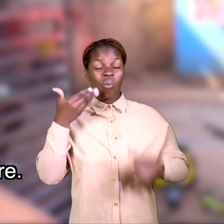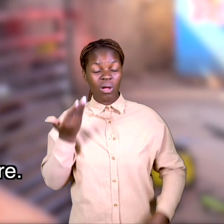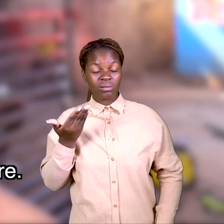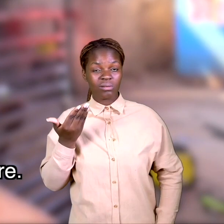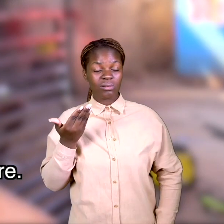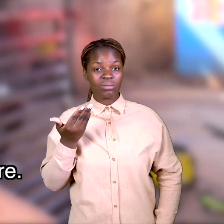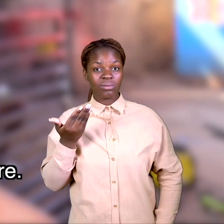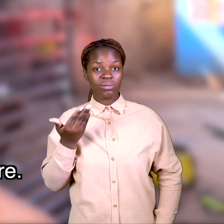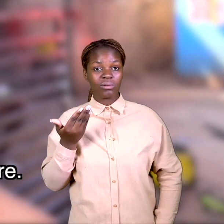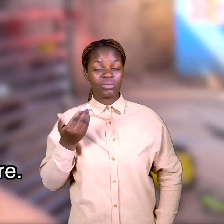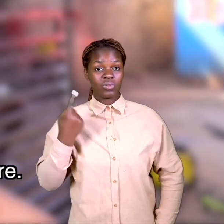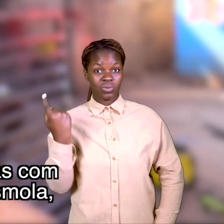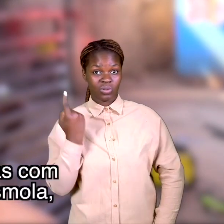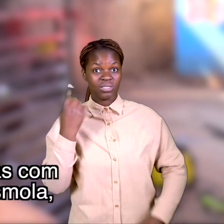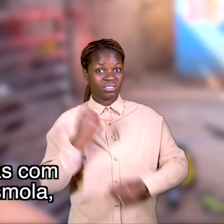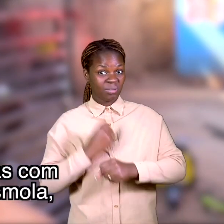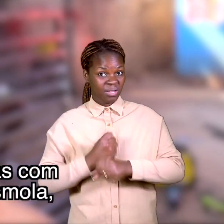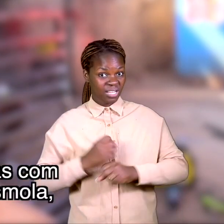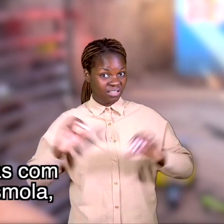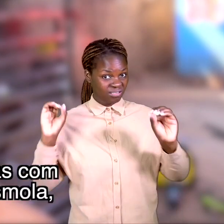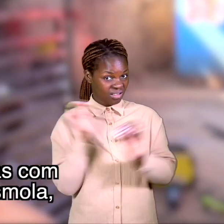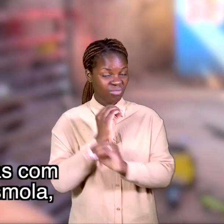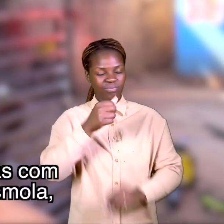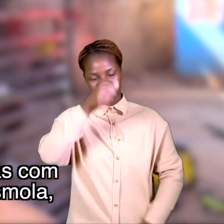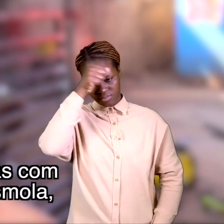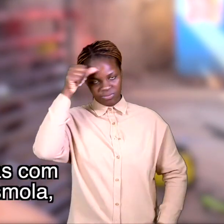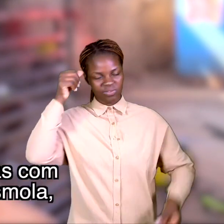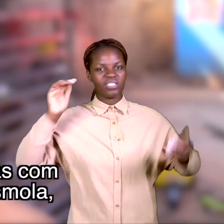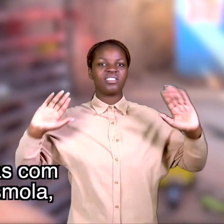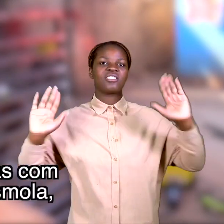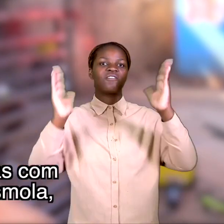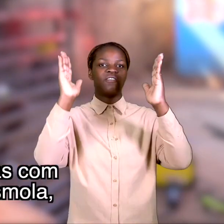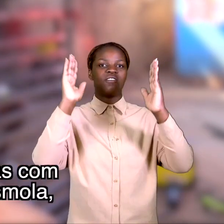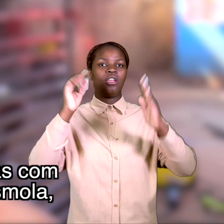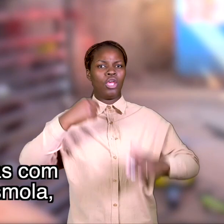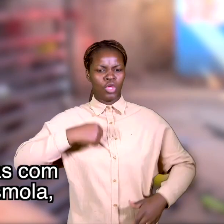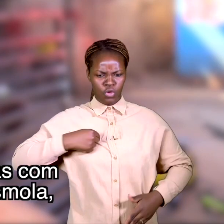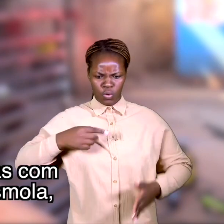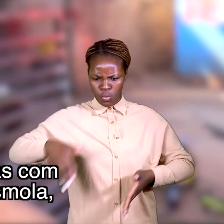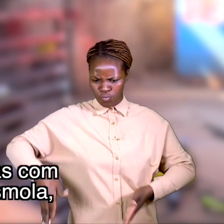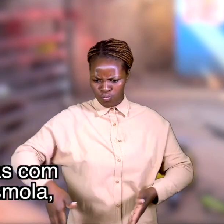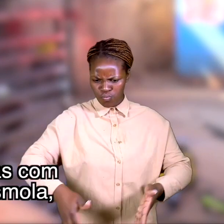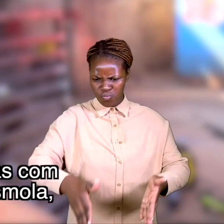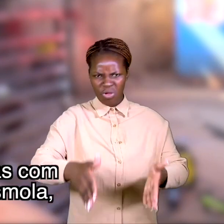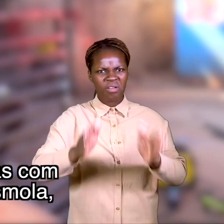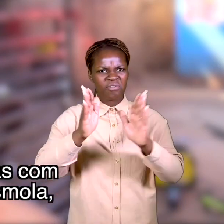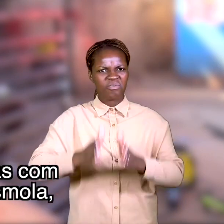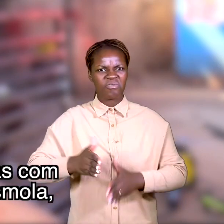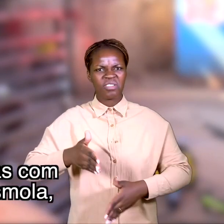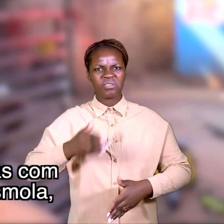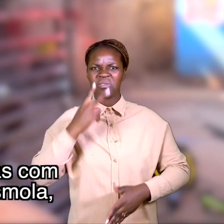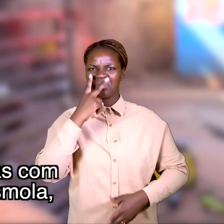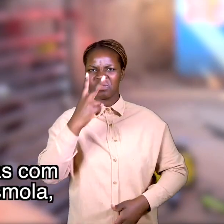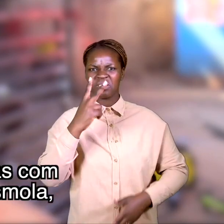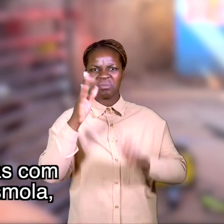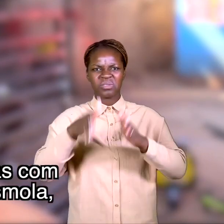praticamente o que ela vive é um desastre. Eu vejo por aí na rua, pessoas com deficiência optam muito mais em ir para a